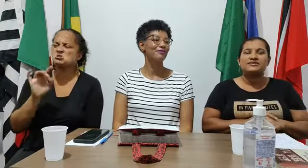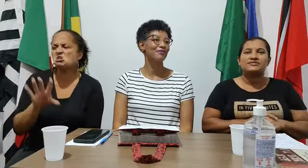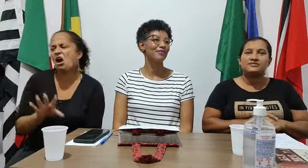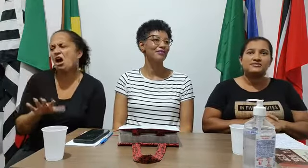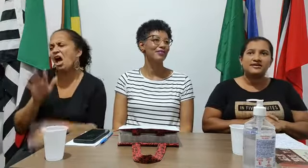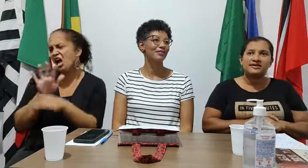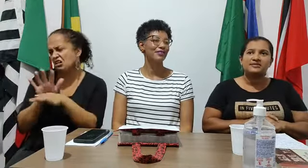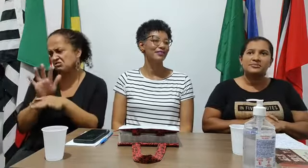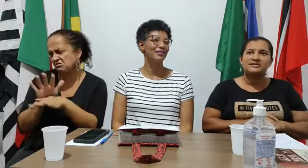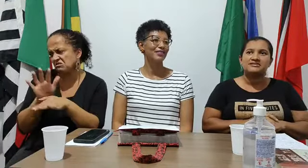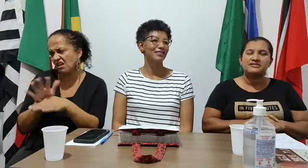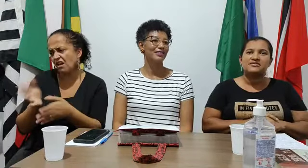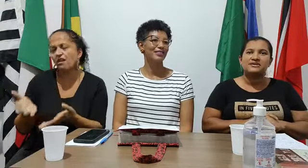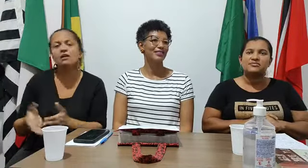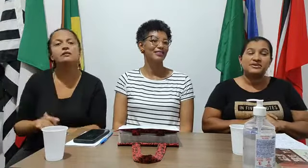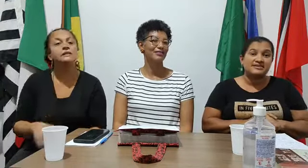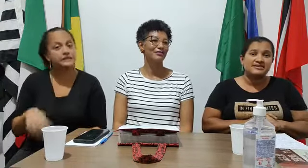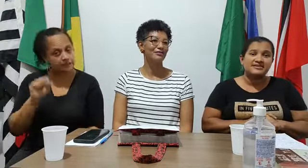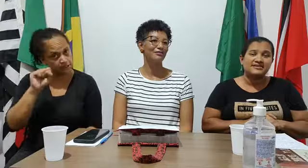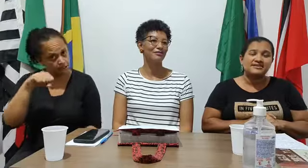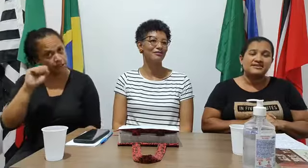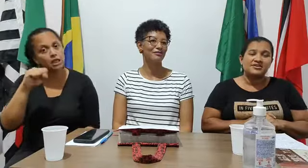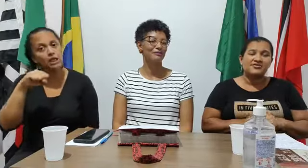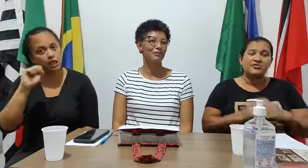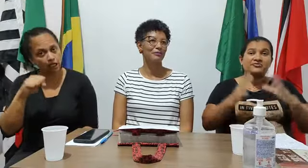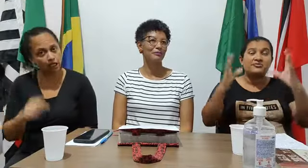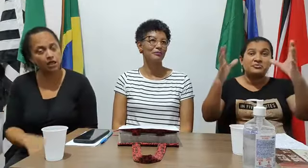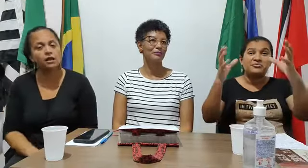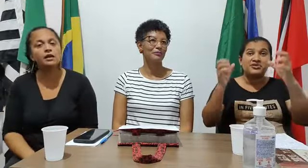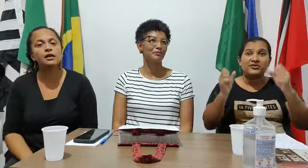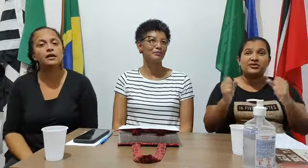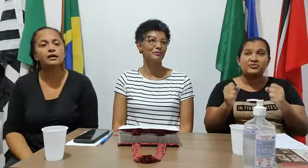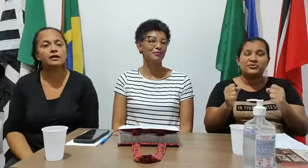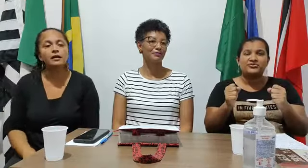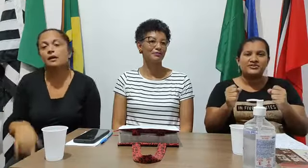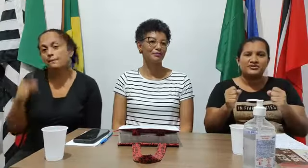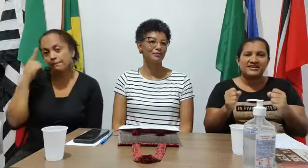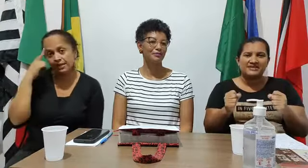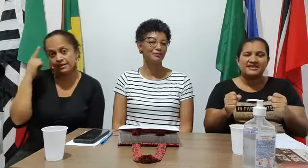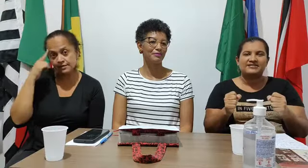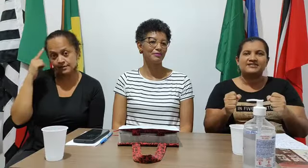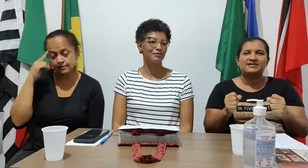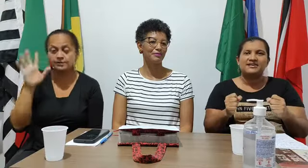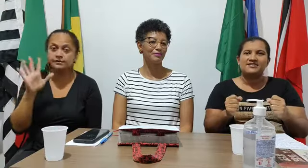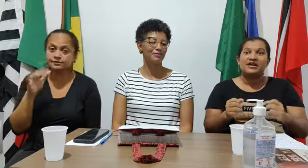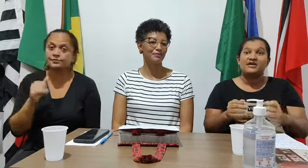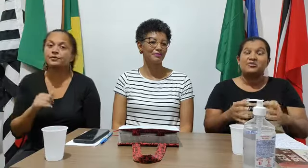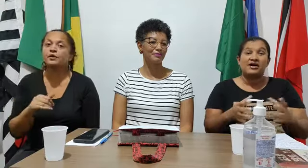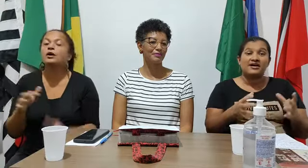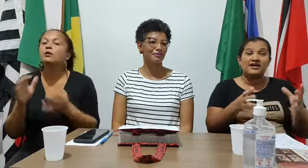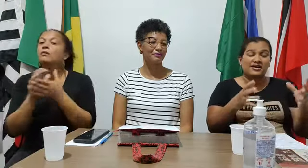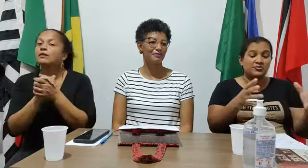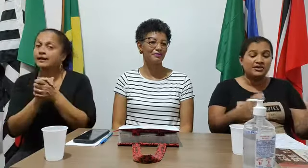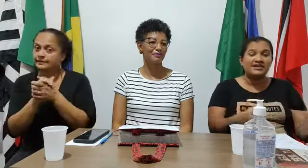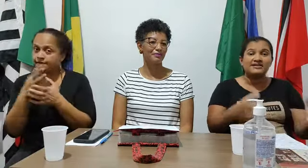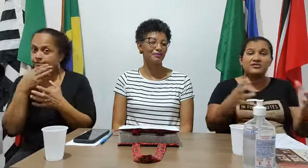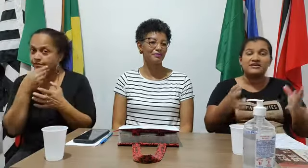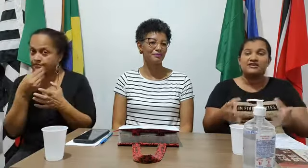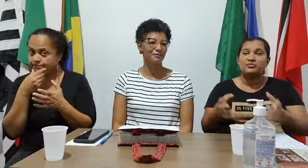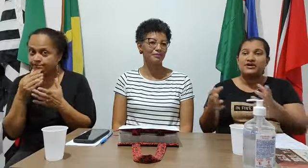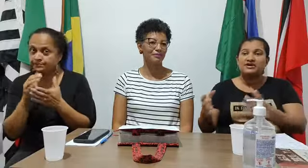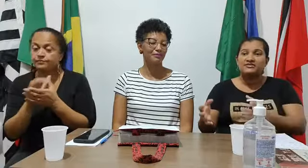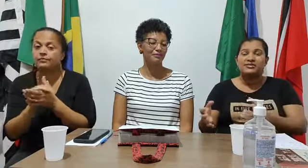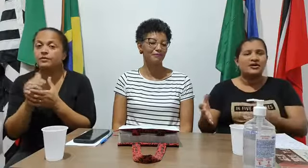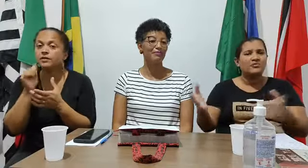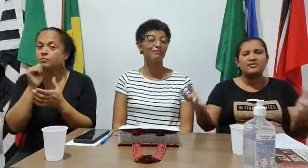do lado. Irmãs, às vezes, porque assim, vamos puxar agora para o contexto de casada. A mulher que